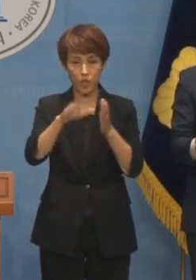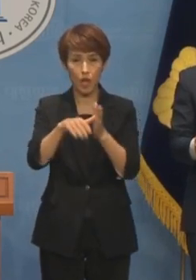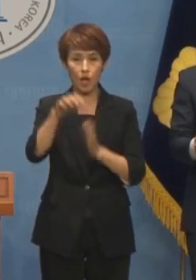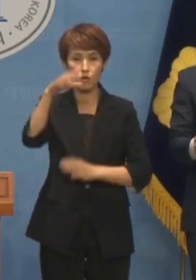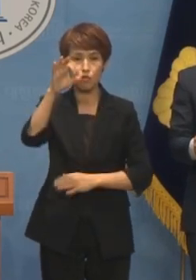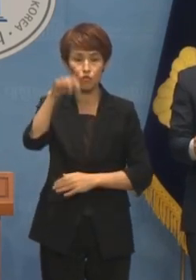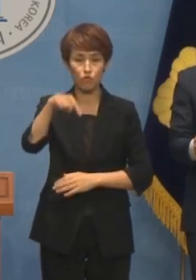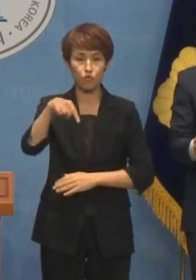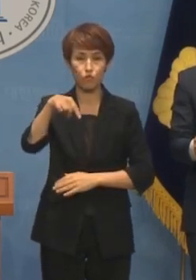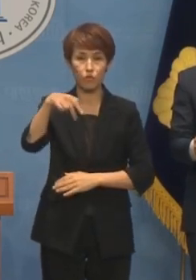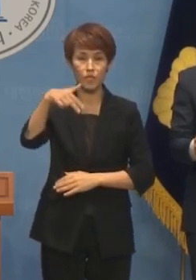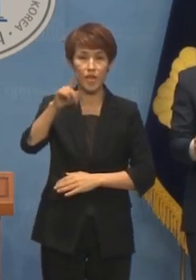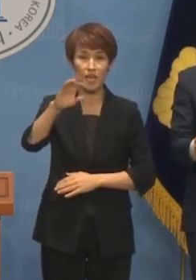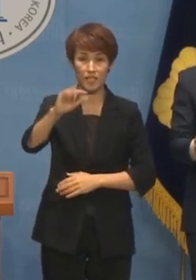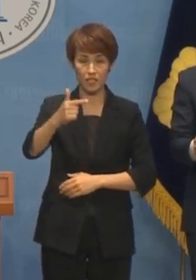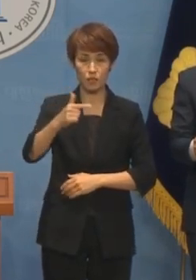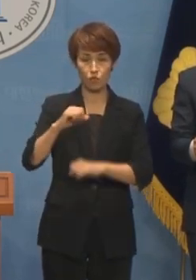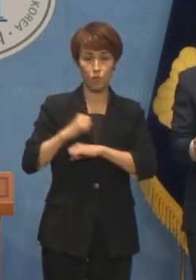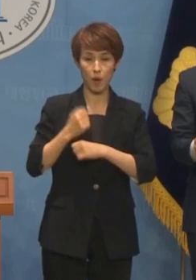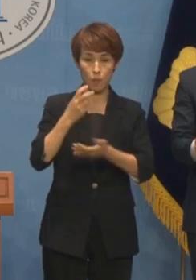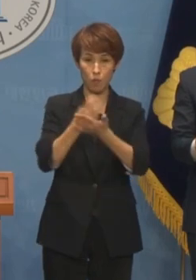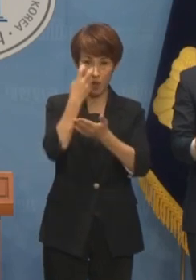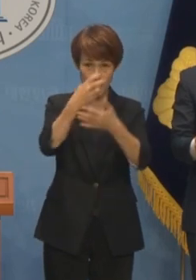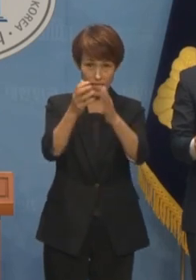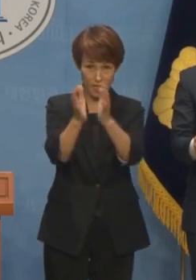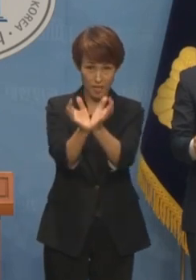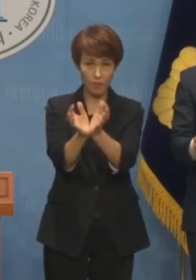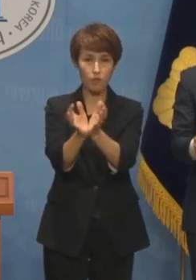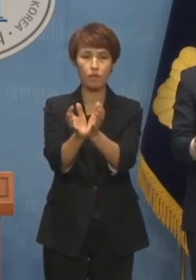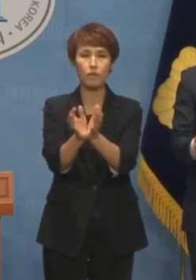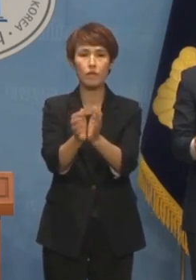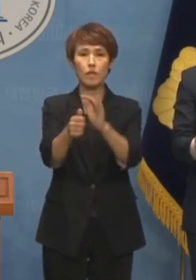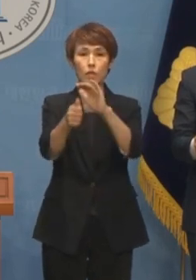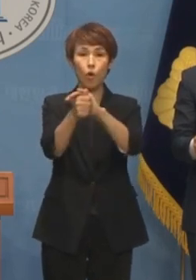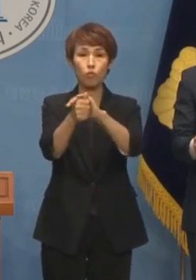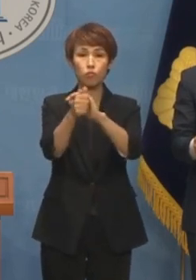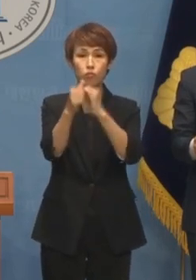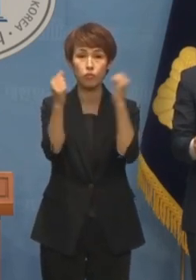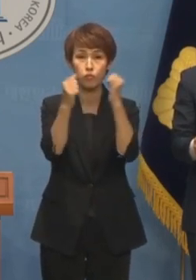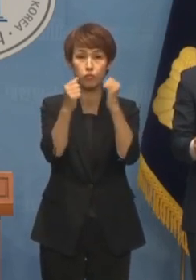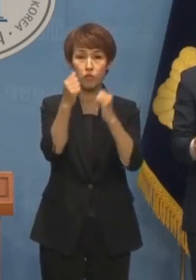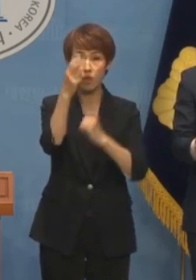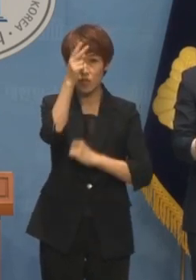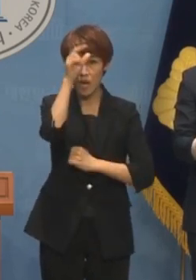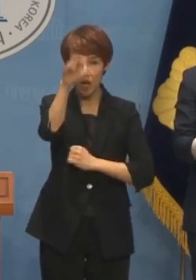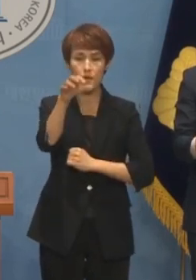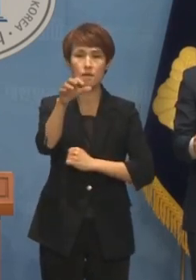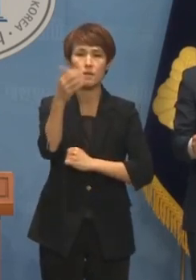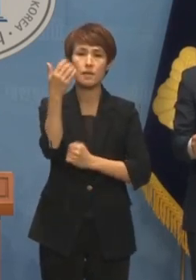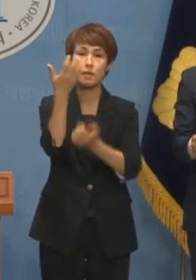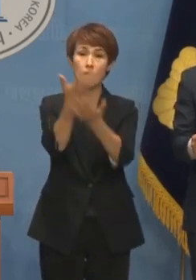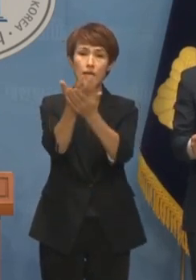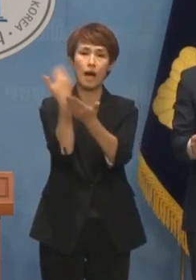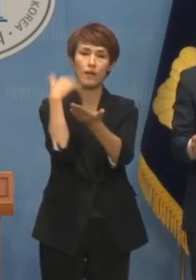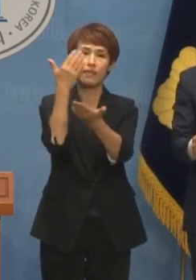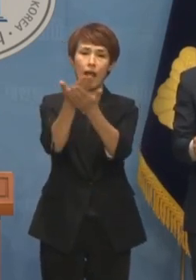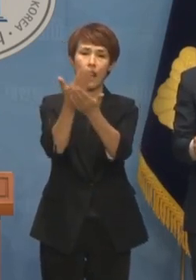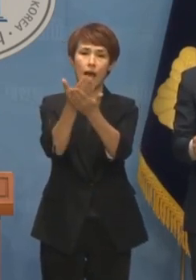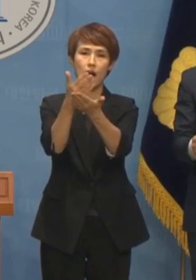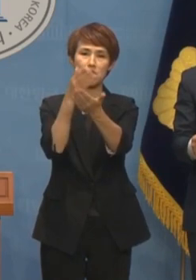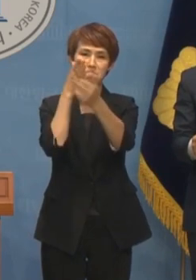국방부 법무관리관이 경북경찰청에 사건 기록 회수를 위해 연락했고 19시